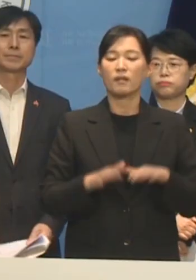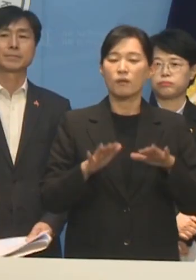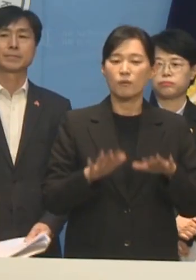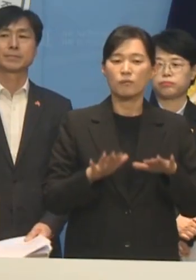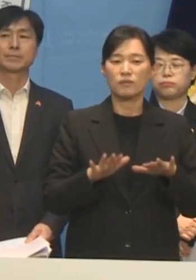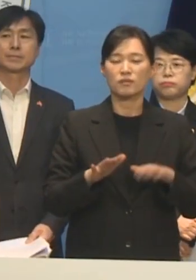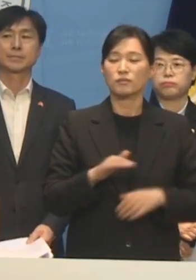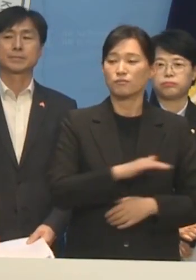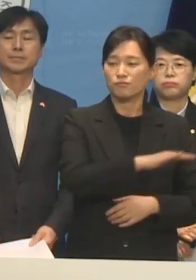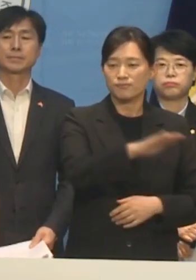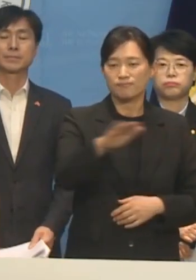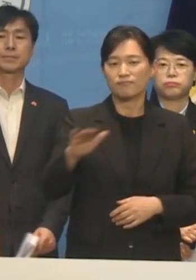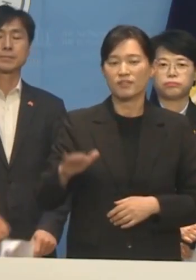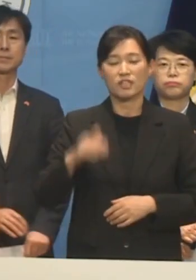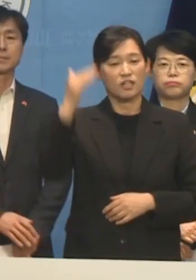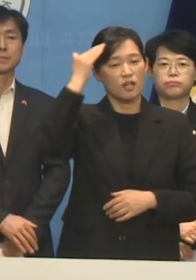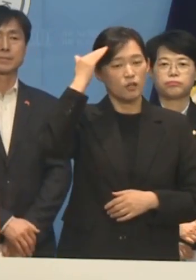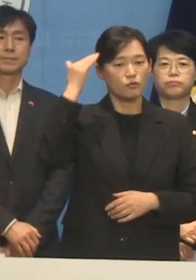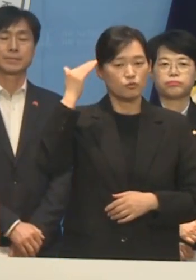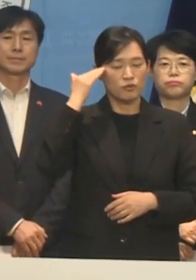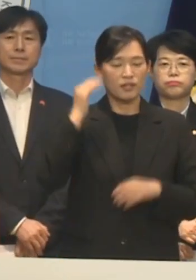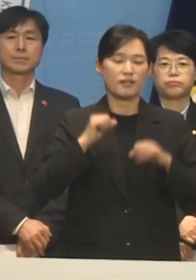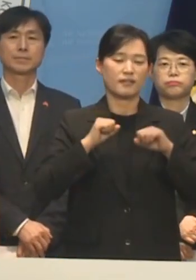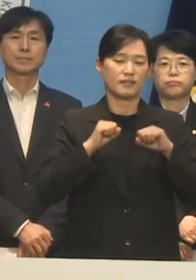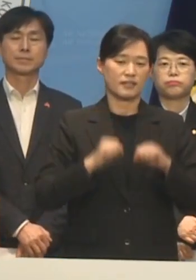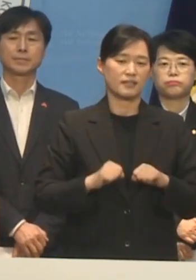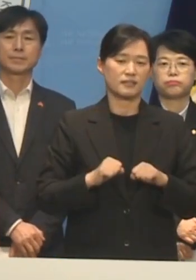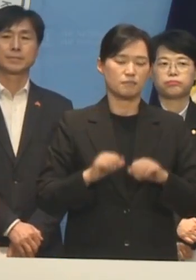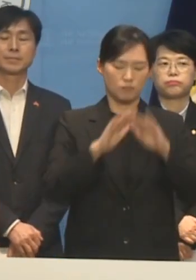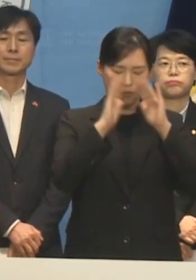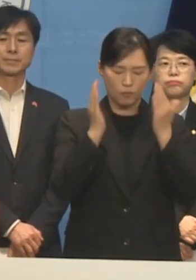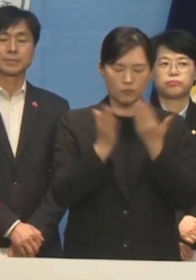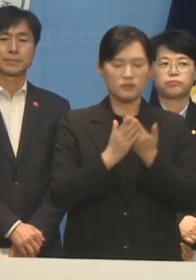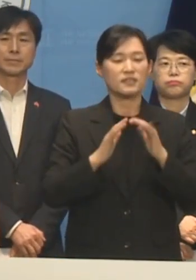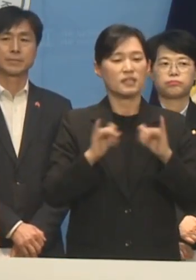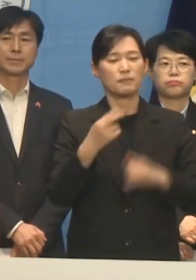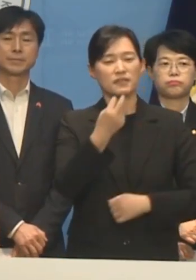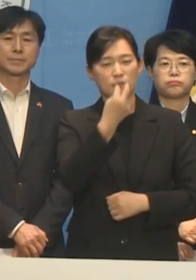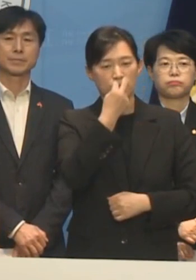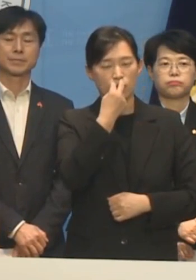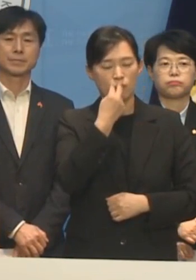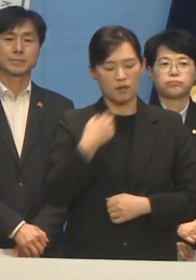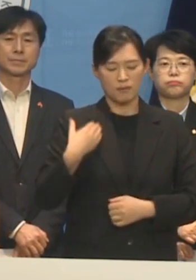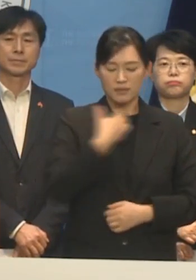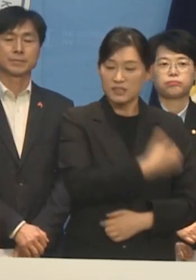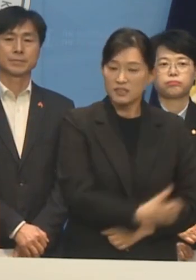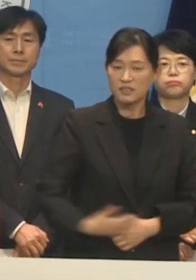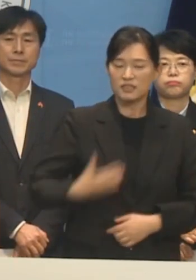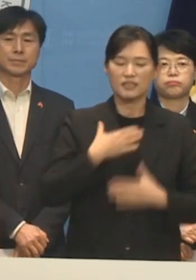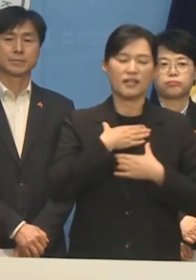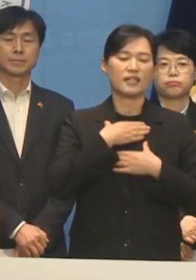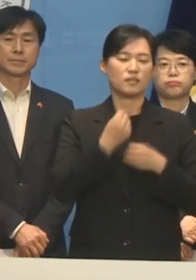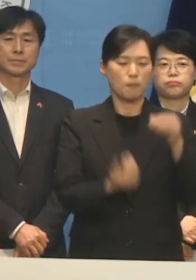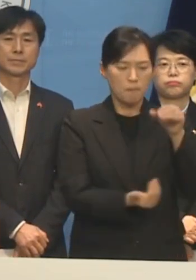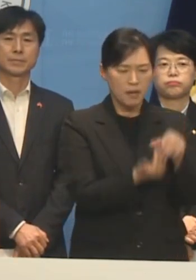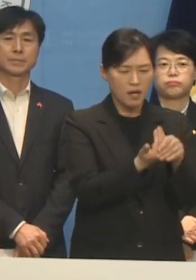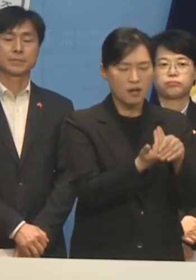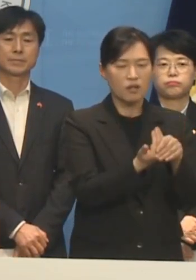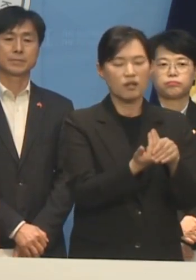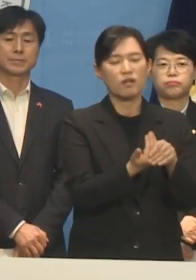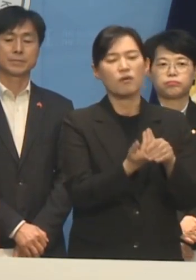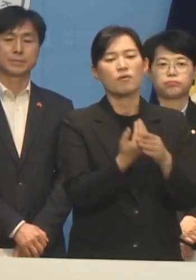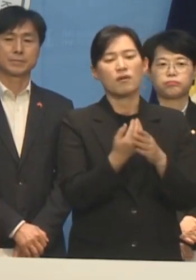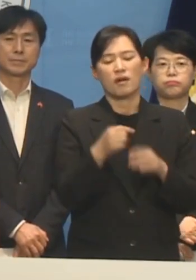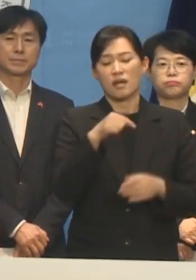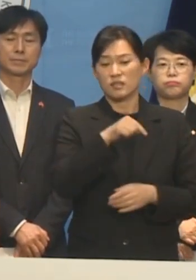오늘 우리들은 대한민국에 거주하는 모든 사람의 생명과 신체를 안전사고로부터